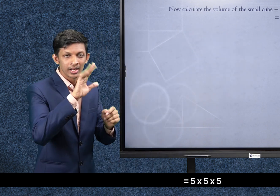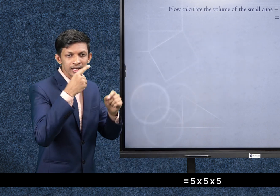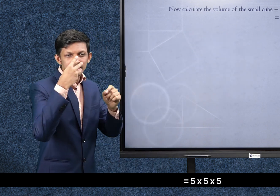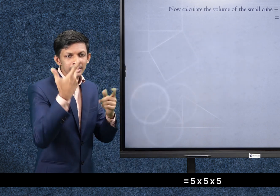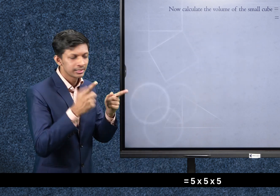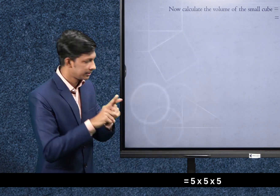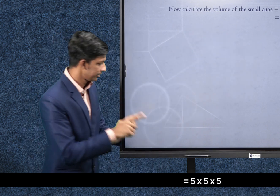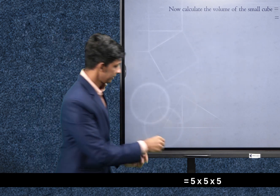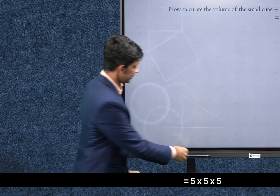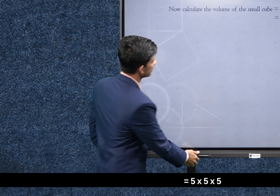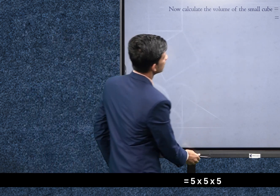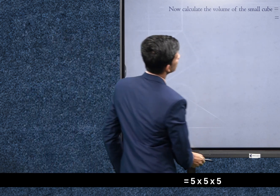5 ఇంటూ 5 ఇంటూ 5